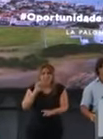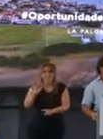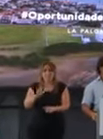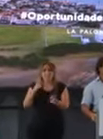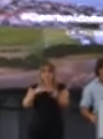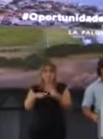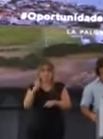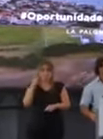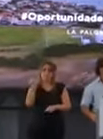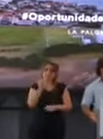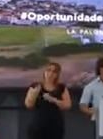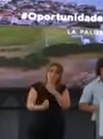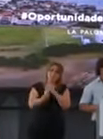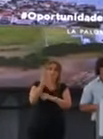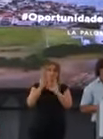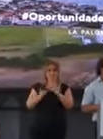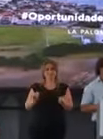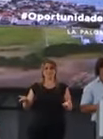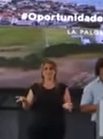pero que más importante es lo nuevo.